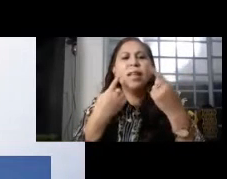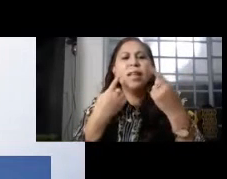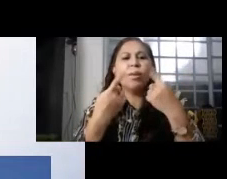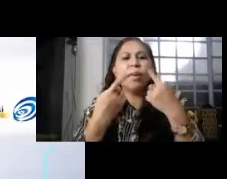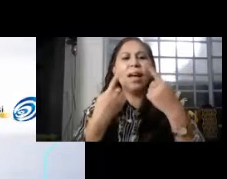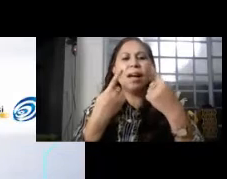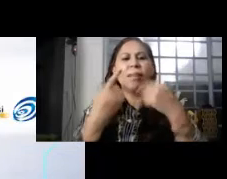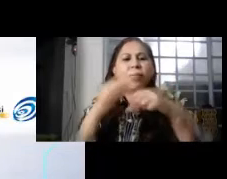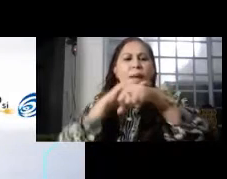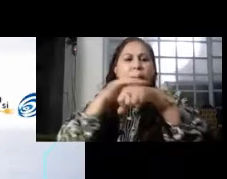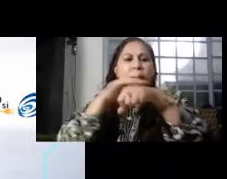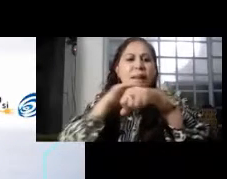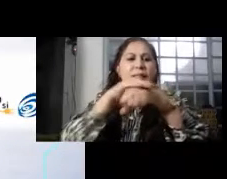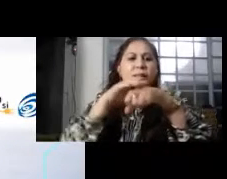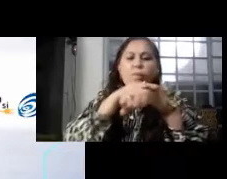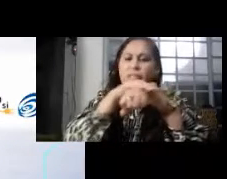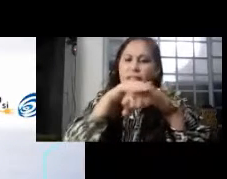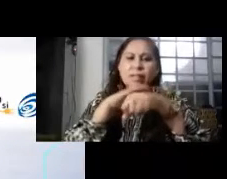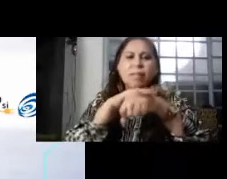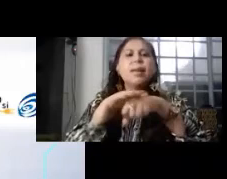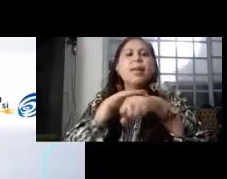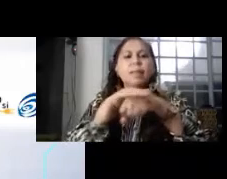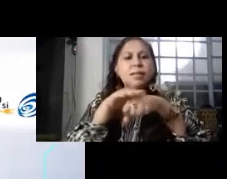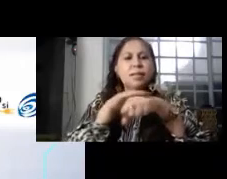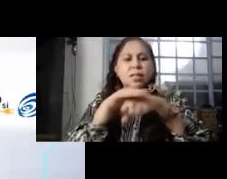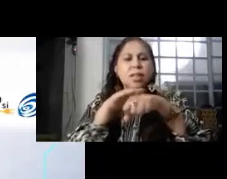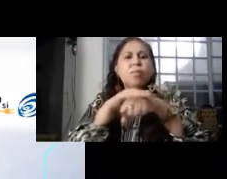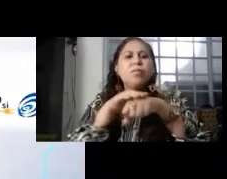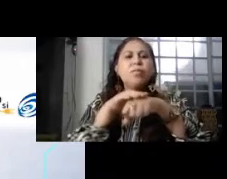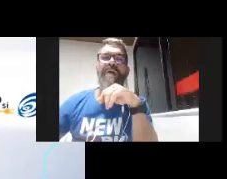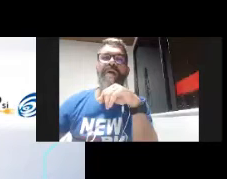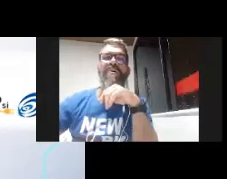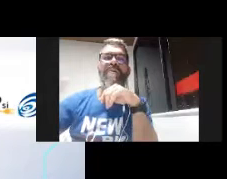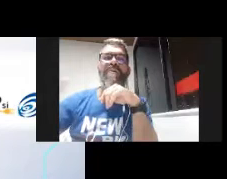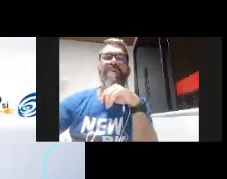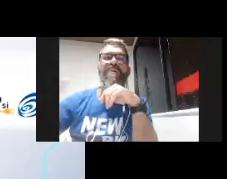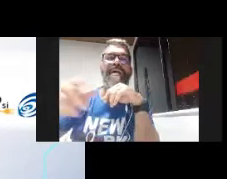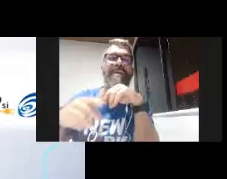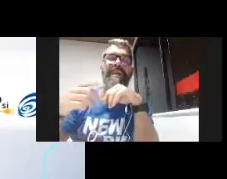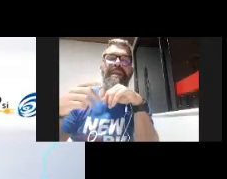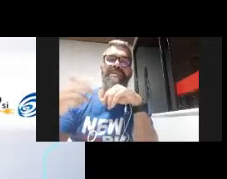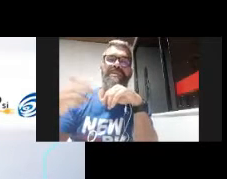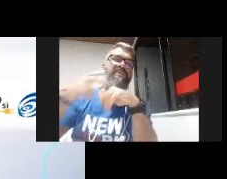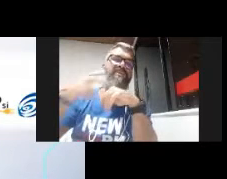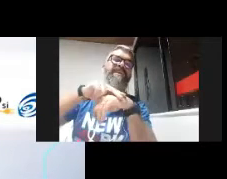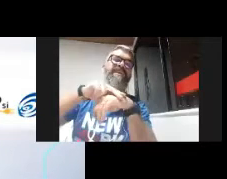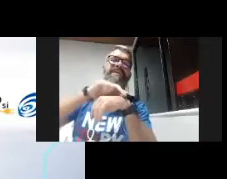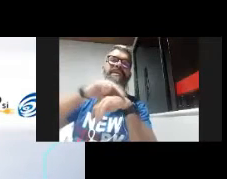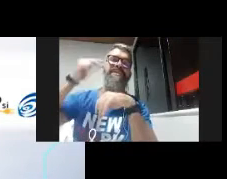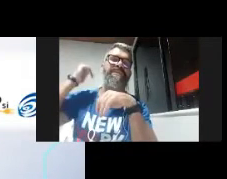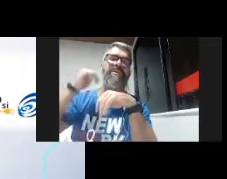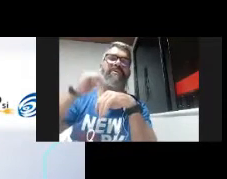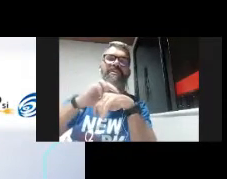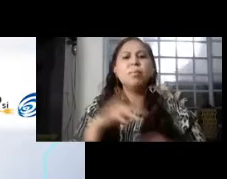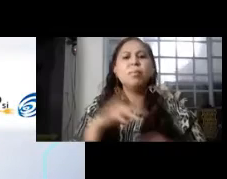Ou dialogar. Mas esse conversa também Pronto. existe, a conversa. E Aí é muito. a conversa deles